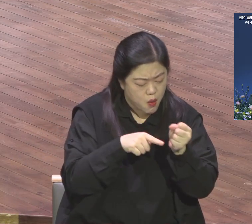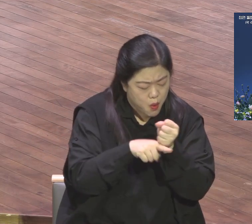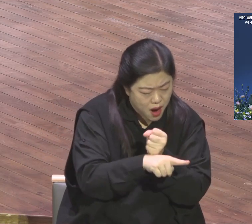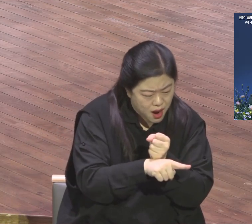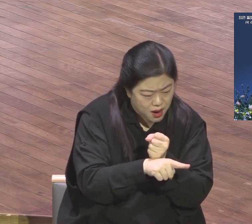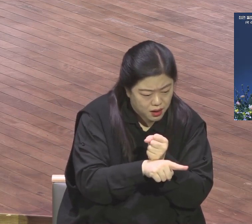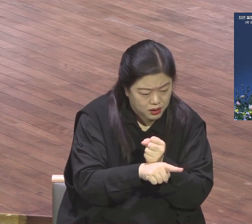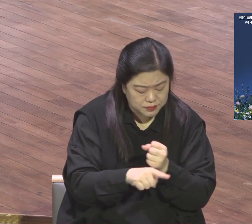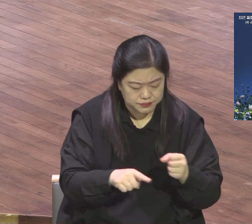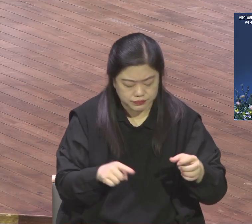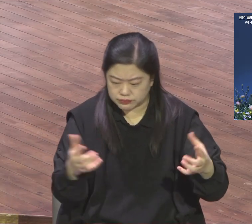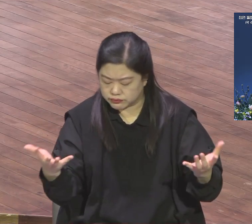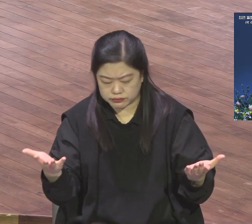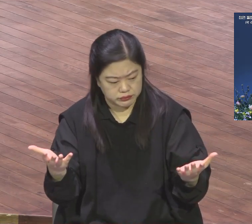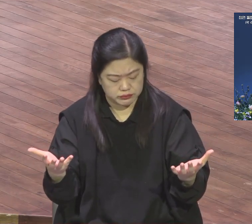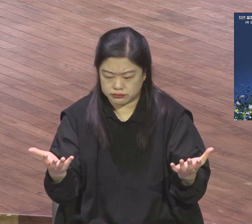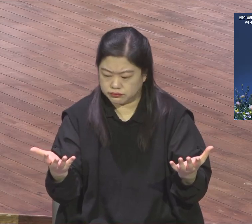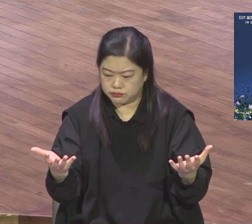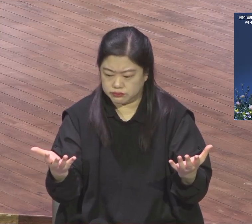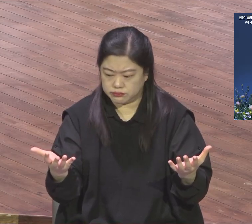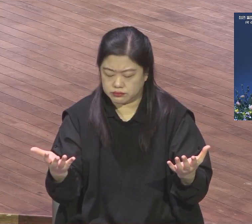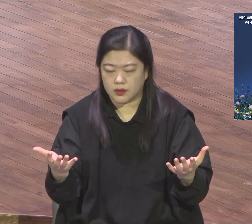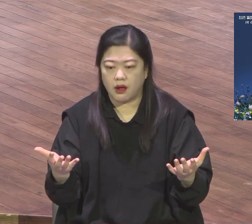숨을 죽일 수밖에 없는